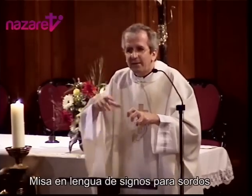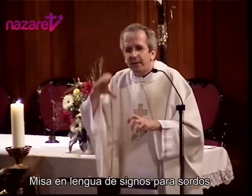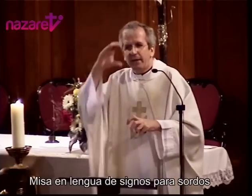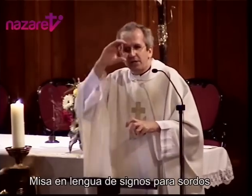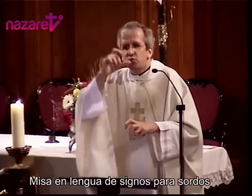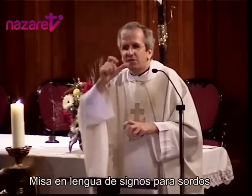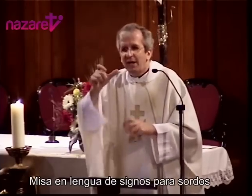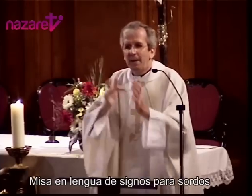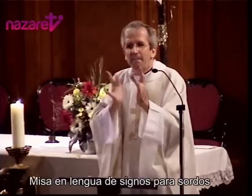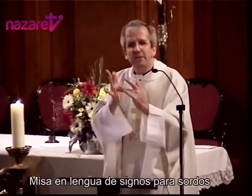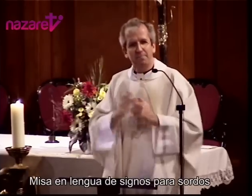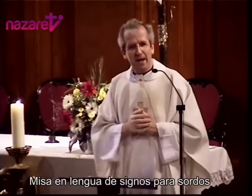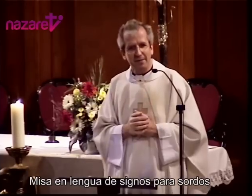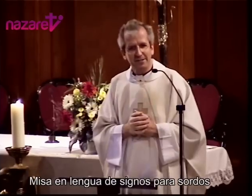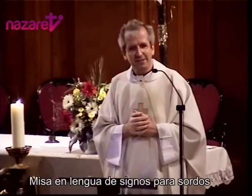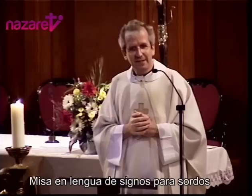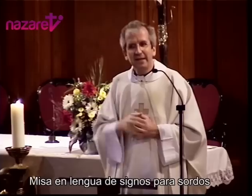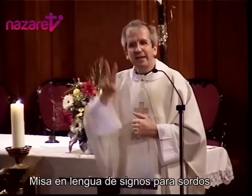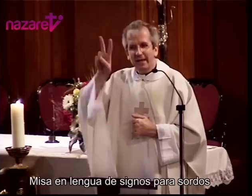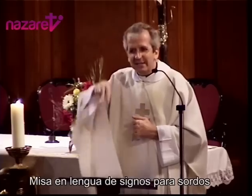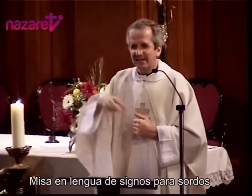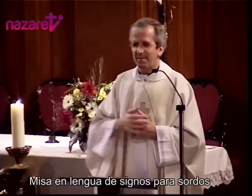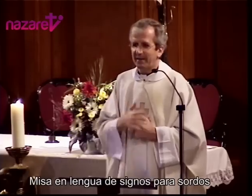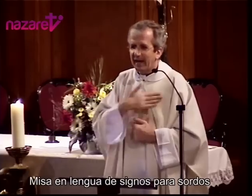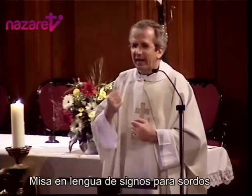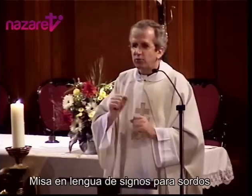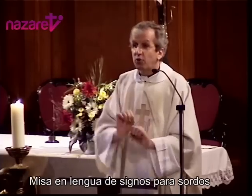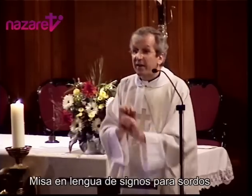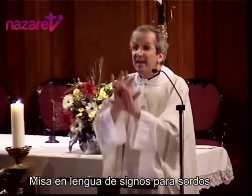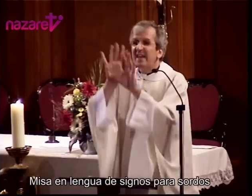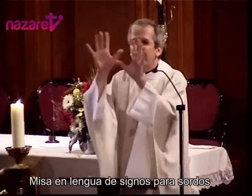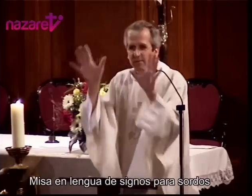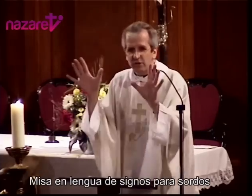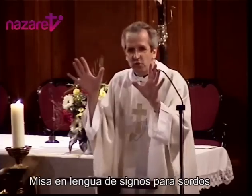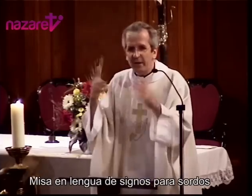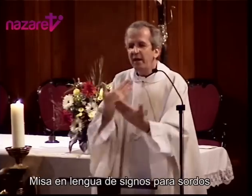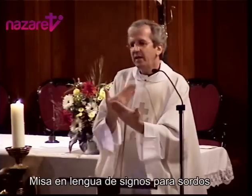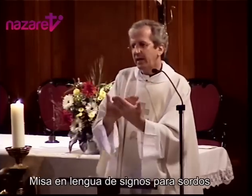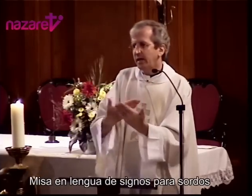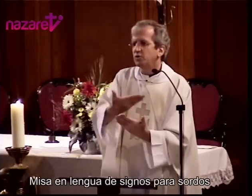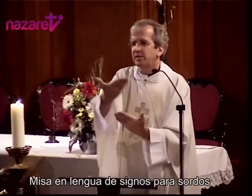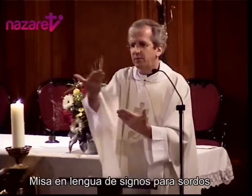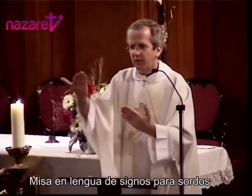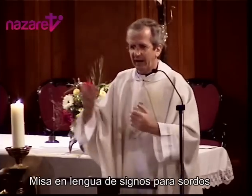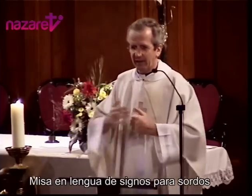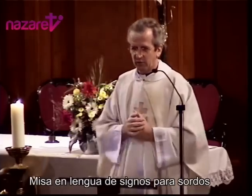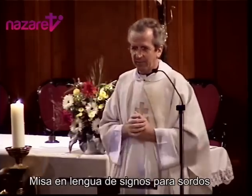escucha mis palabras. Esa es la verdad que queremos conocer y queremos descubrir y queremos testimoniar ante los demás.